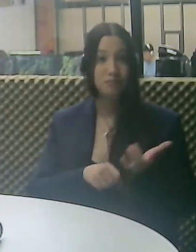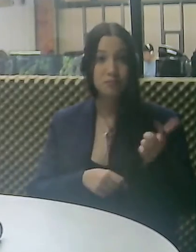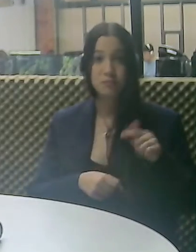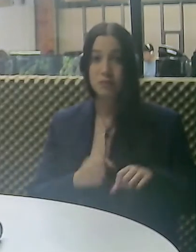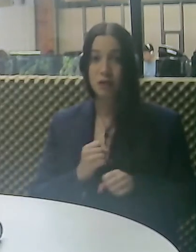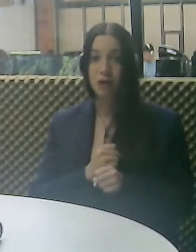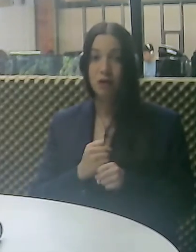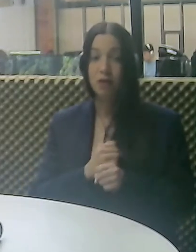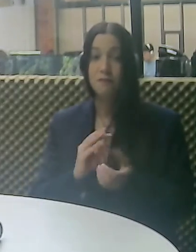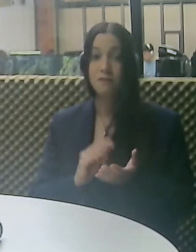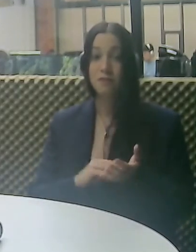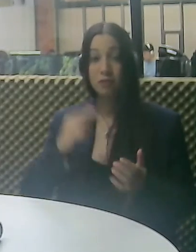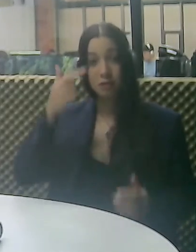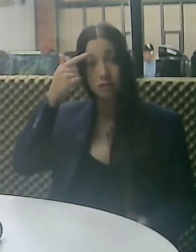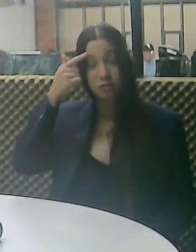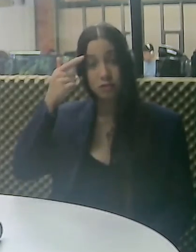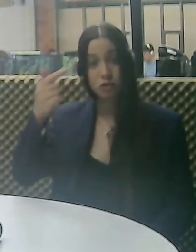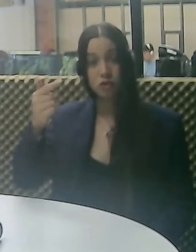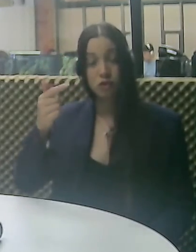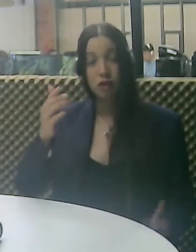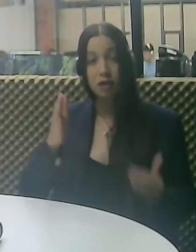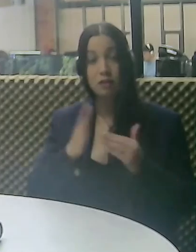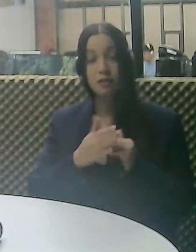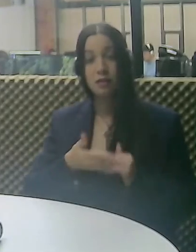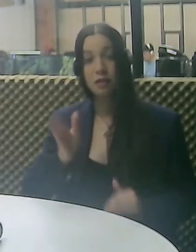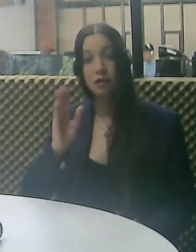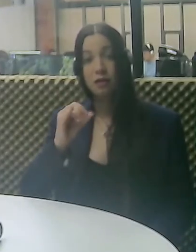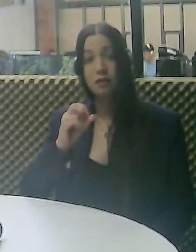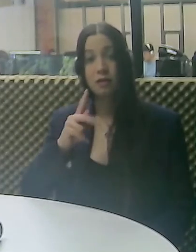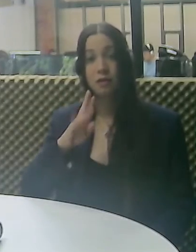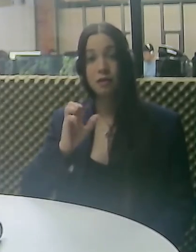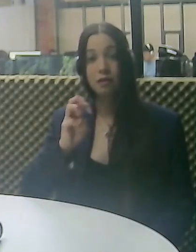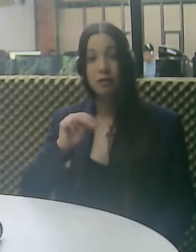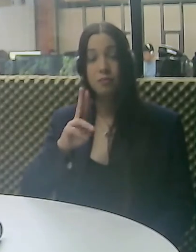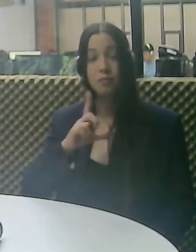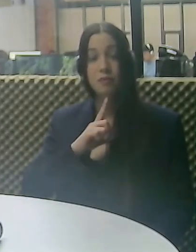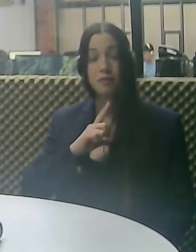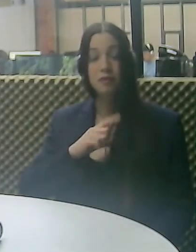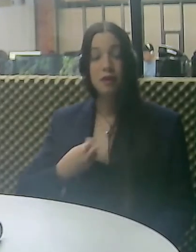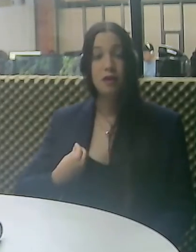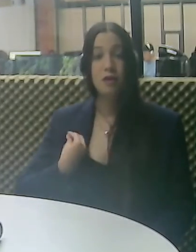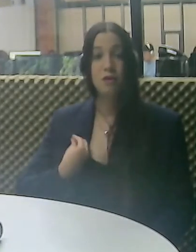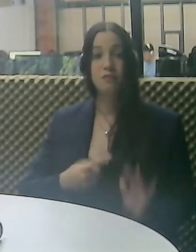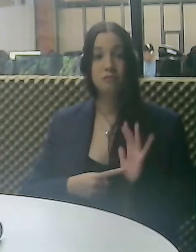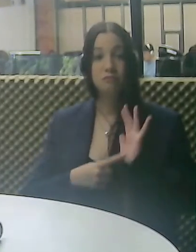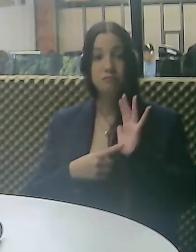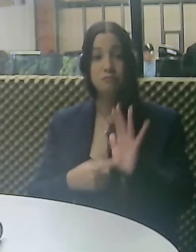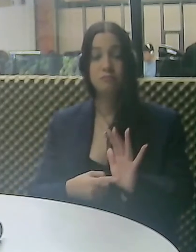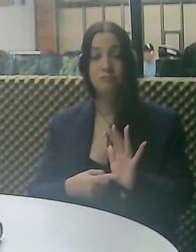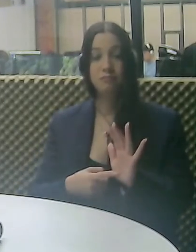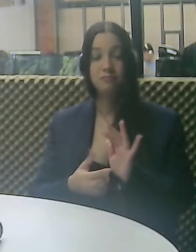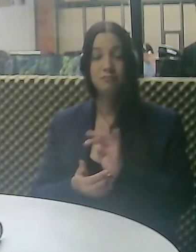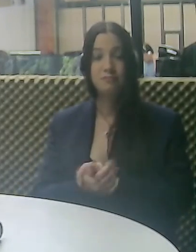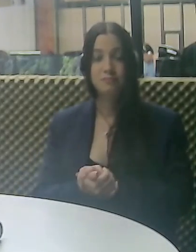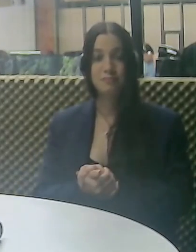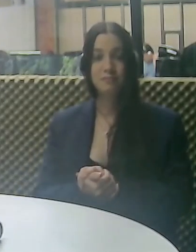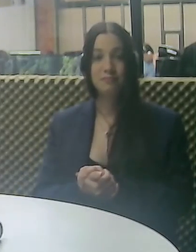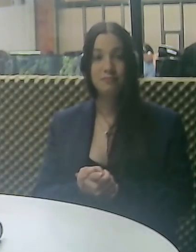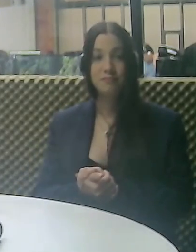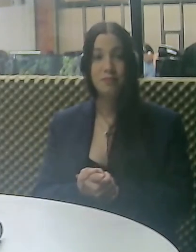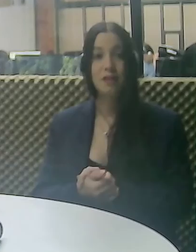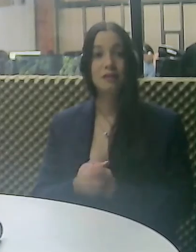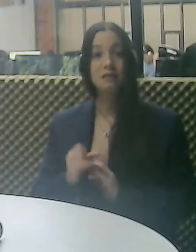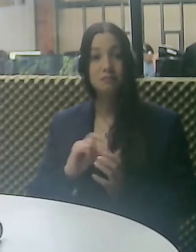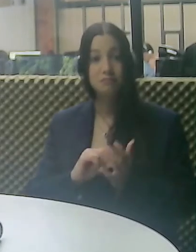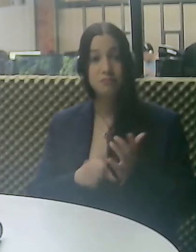anual, faltam 7 dias para irem até a sede do IPREMO realizar o procedimento popularmente conhecido como prova de vida. Para